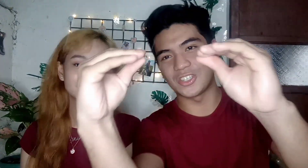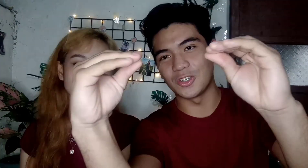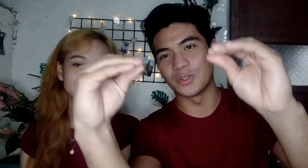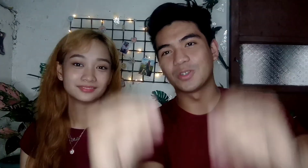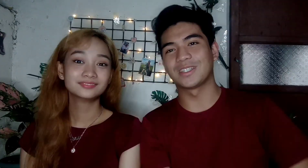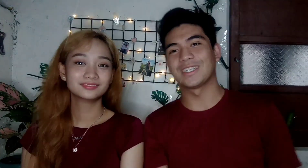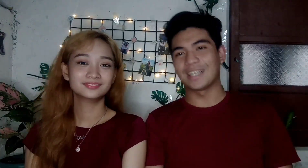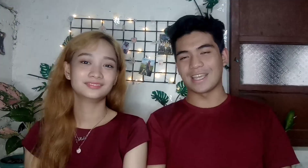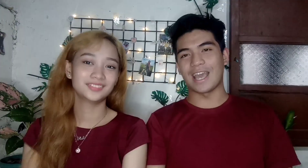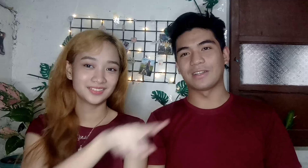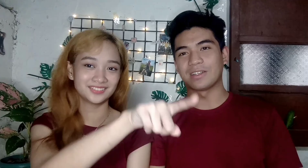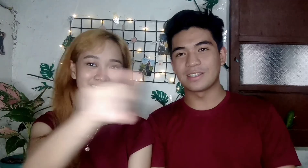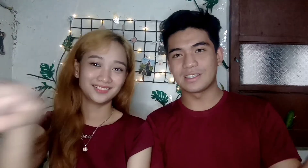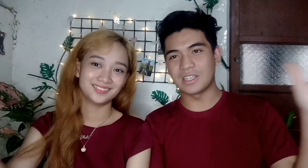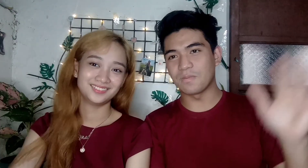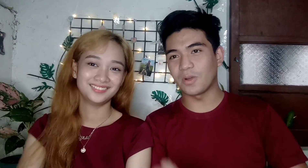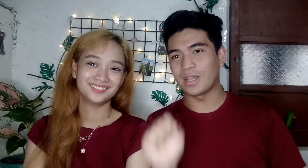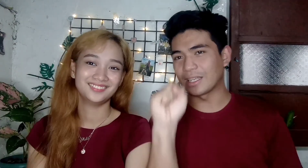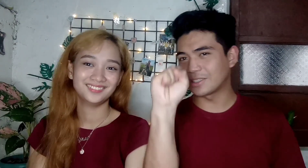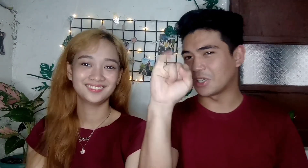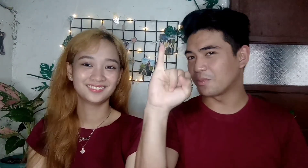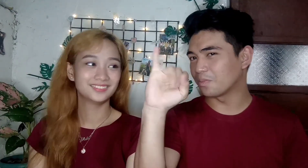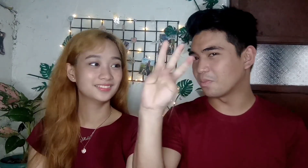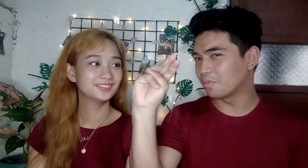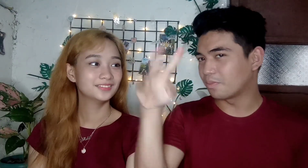you. Yan. Simple lang.